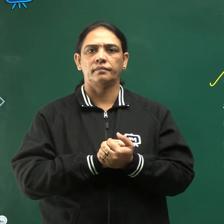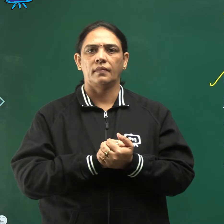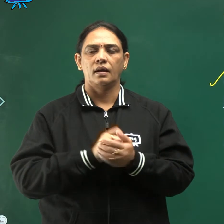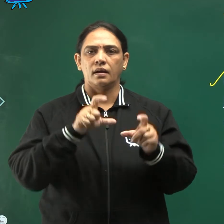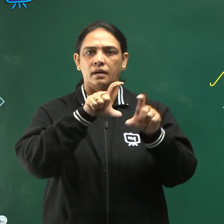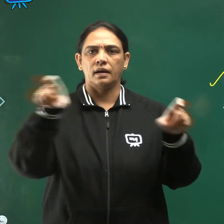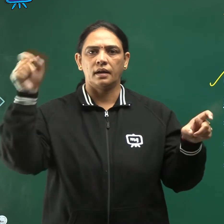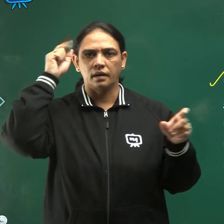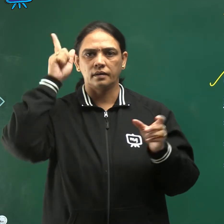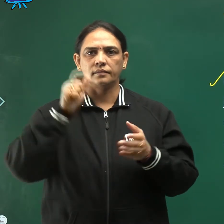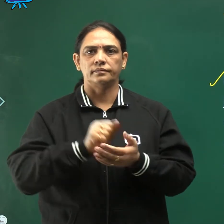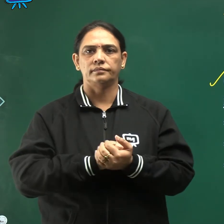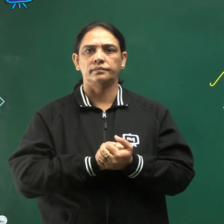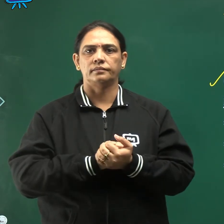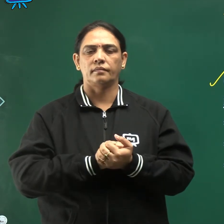समझ आ गया?